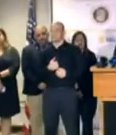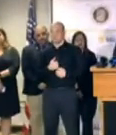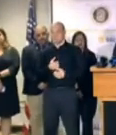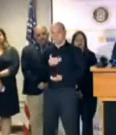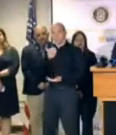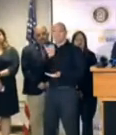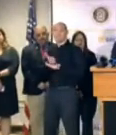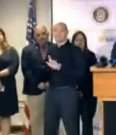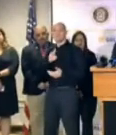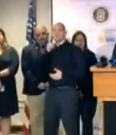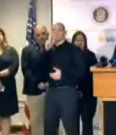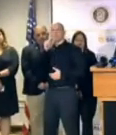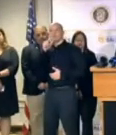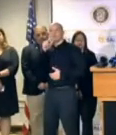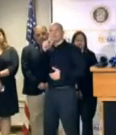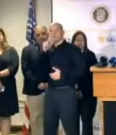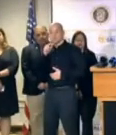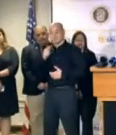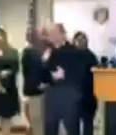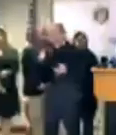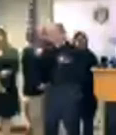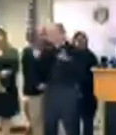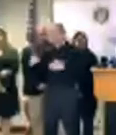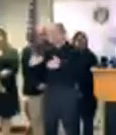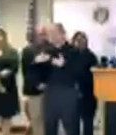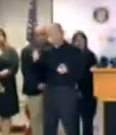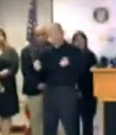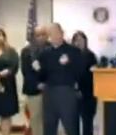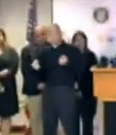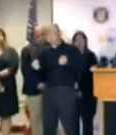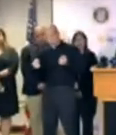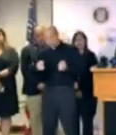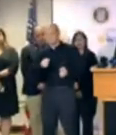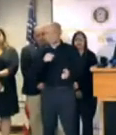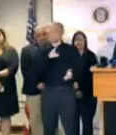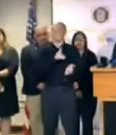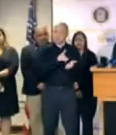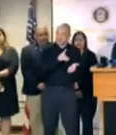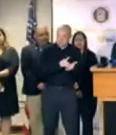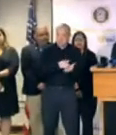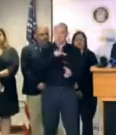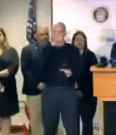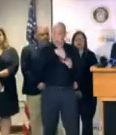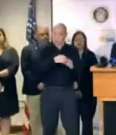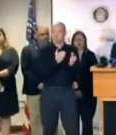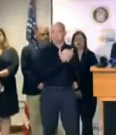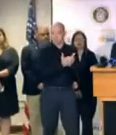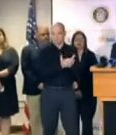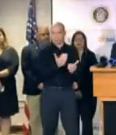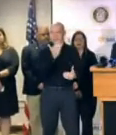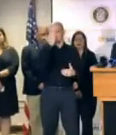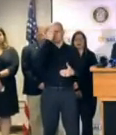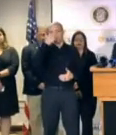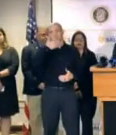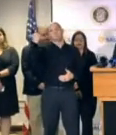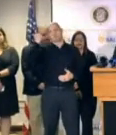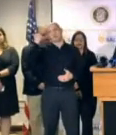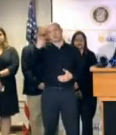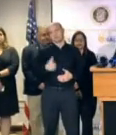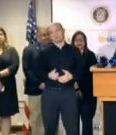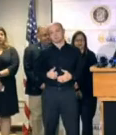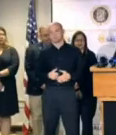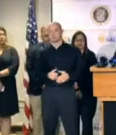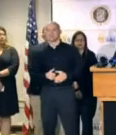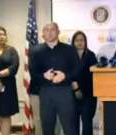lo va a hacer el capitán, esa certificación la va a hacer el médico a bordo, ya que es el que la persona que más información tiene sobre los pasajeros.